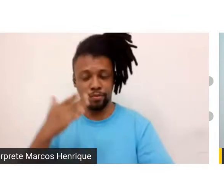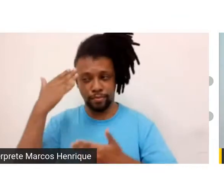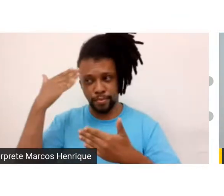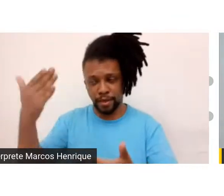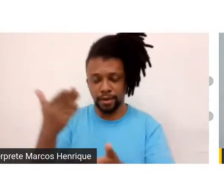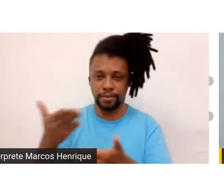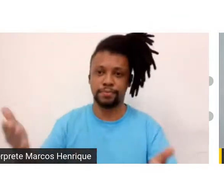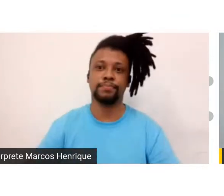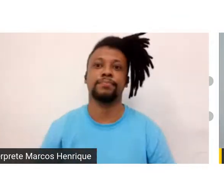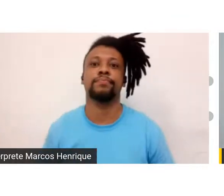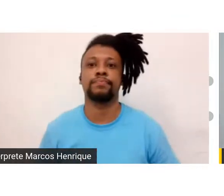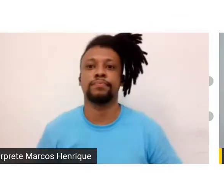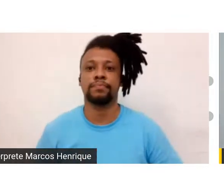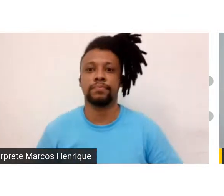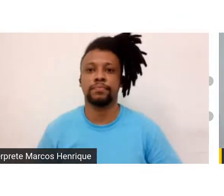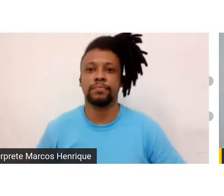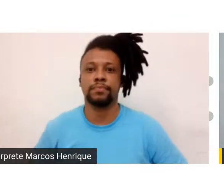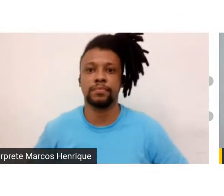E